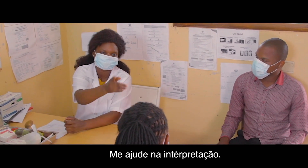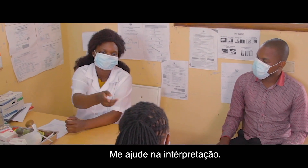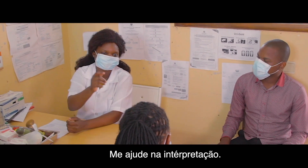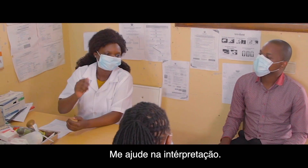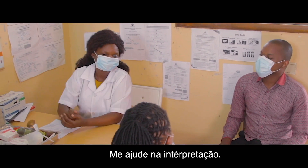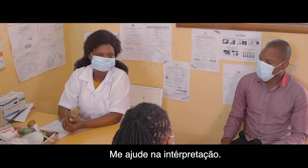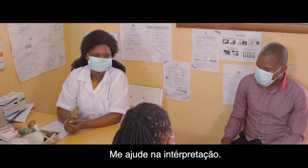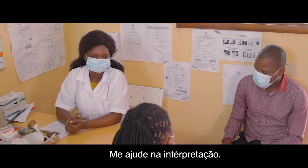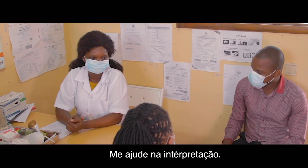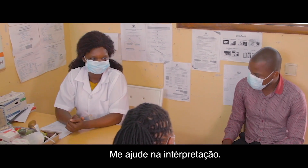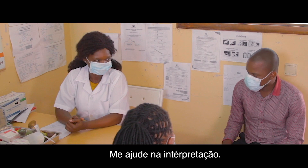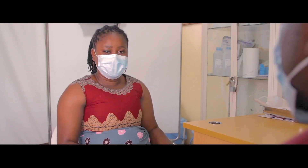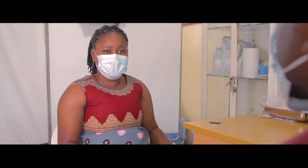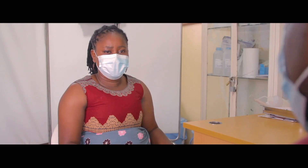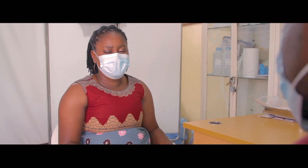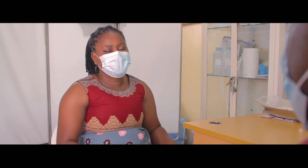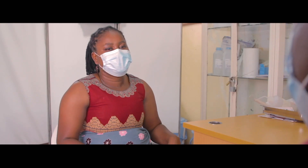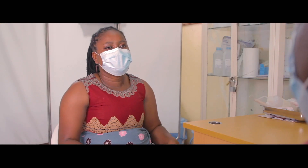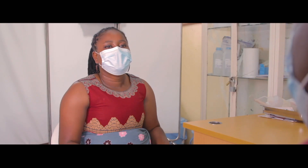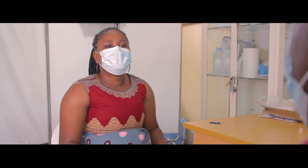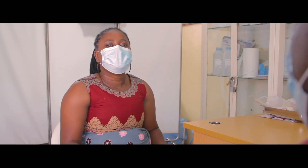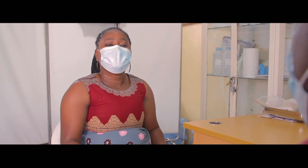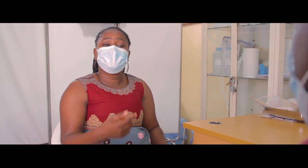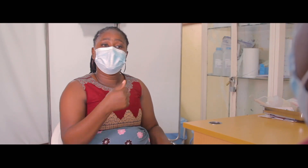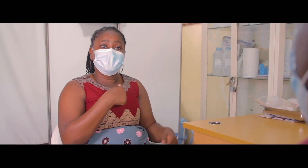Me ajude na interpretação.